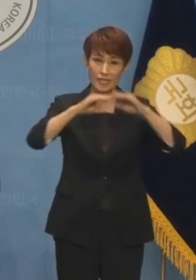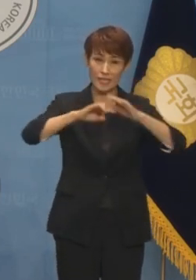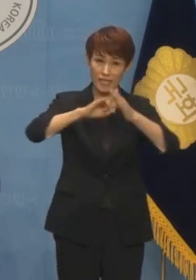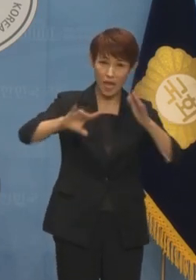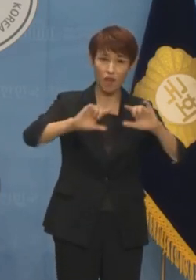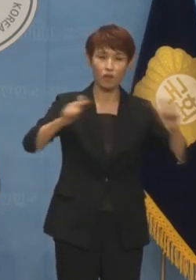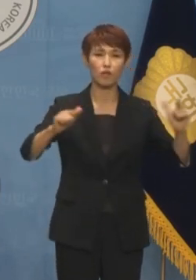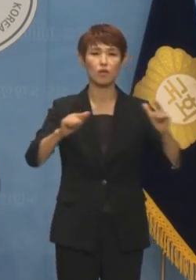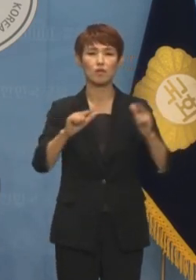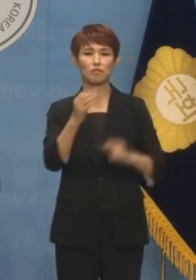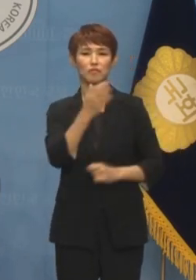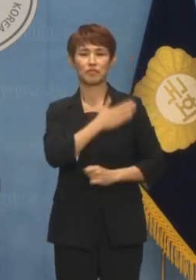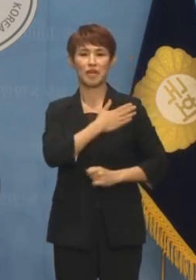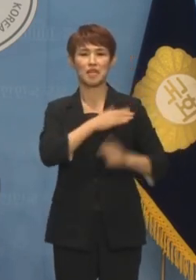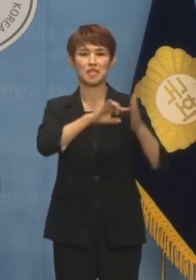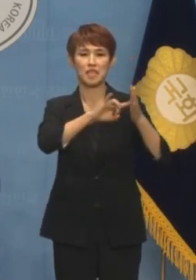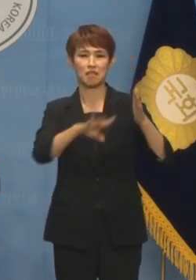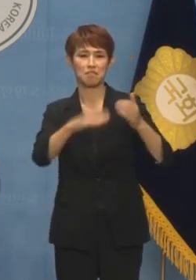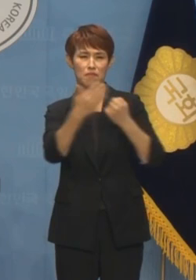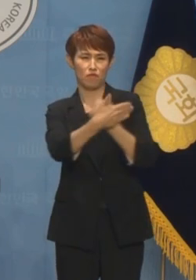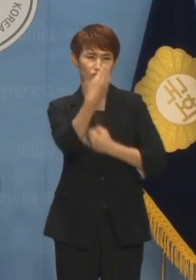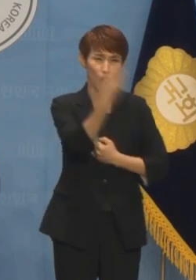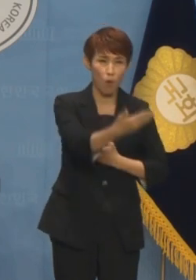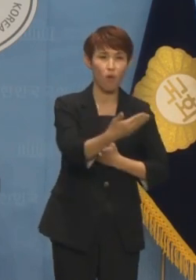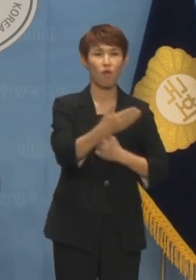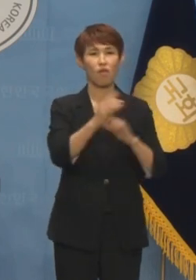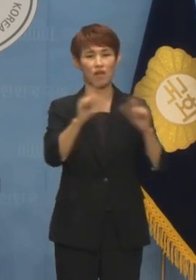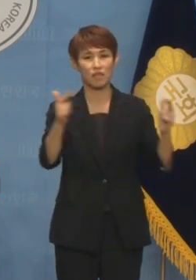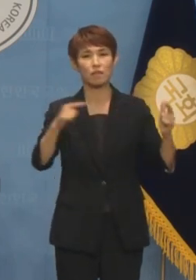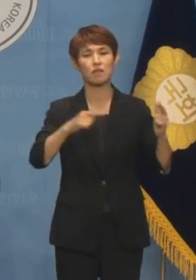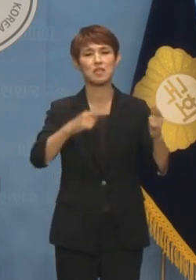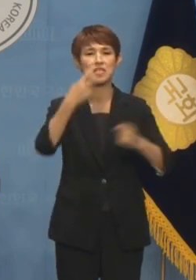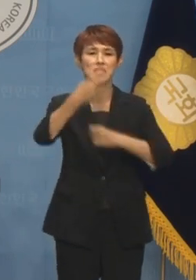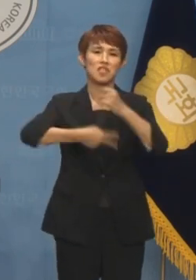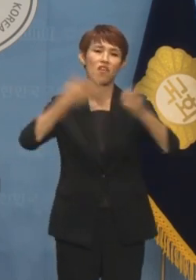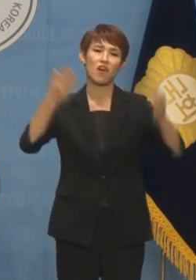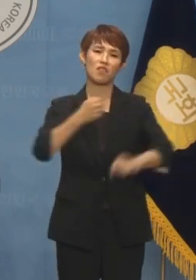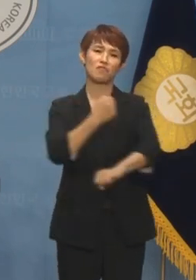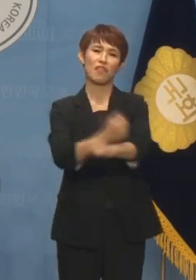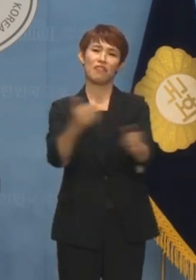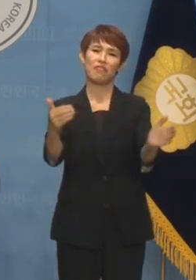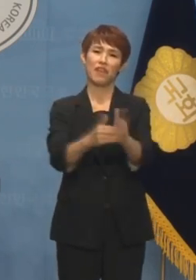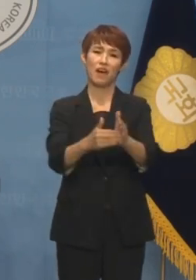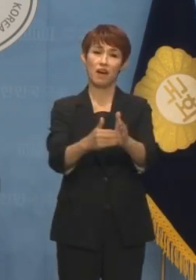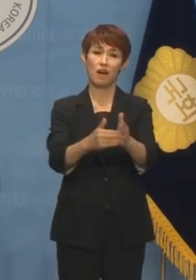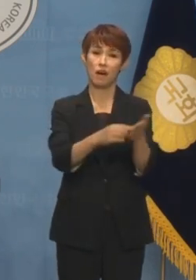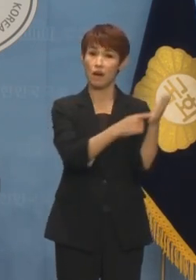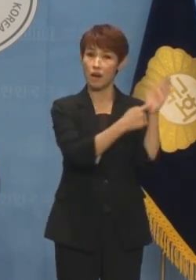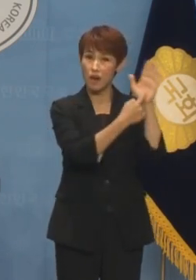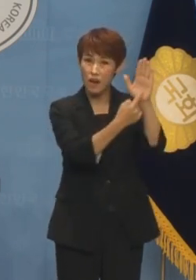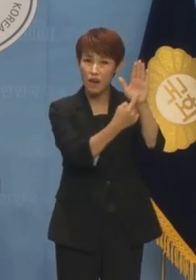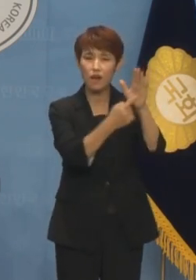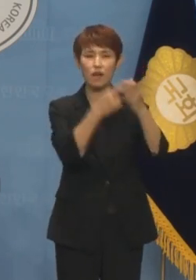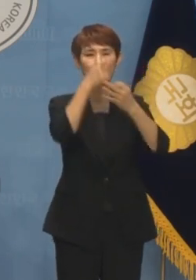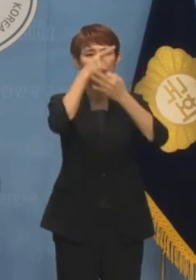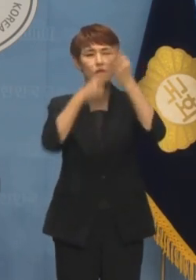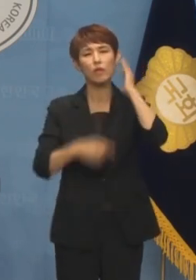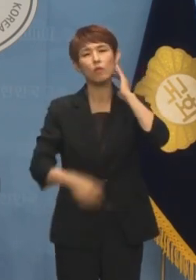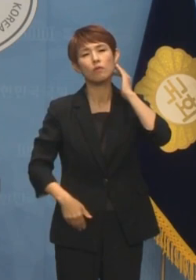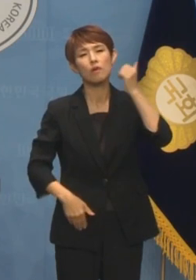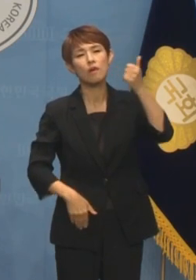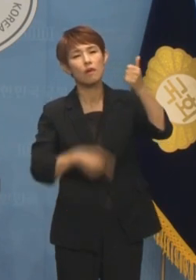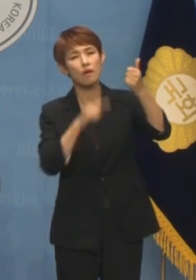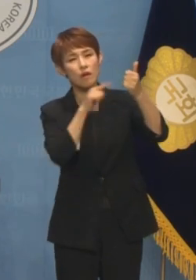기조를 지난 2년간의 성과라고 말하고 있다는 것부터 이미 윤석열 대통령